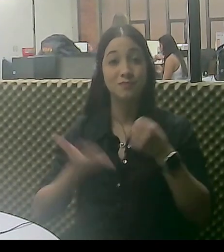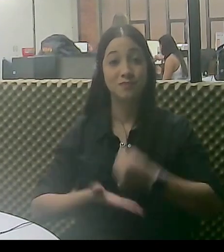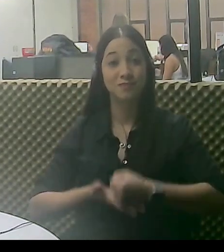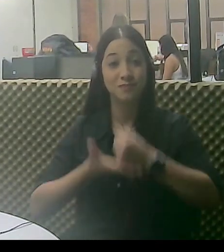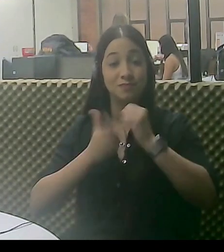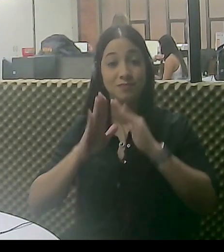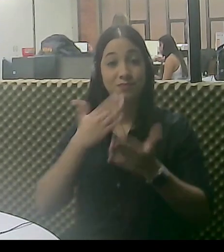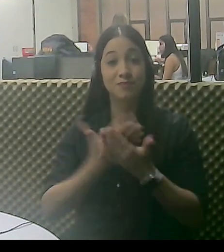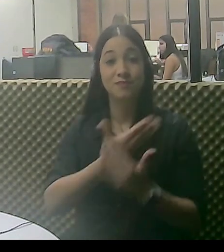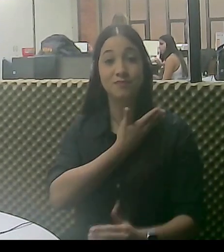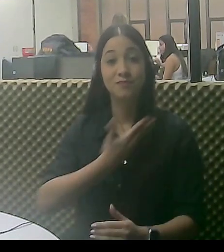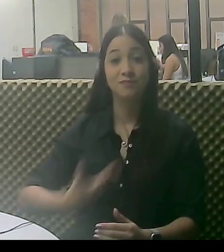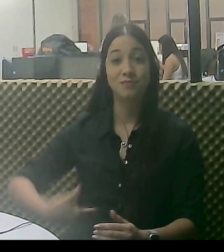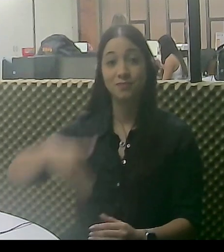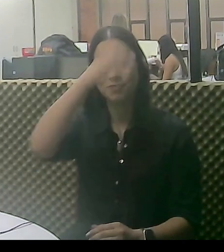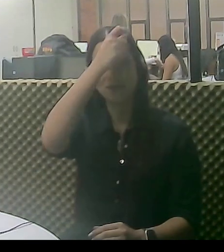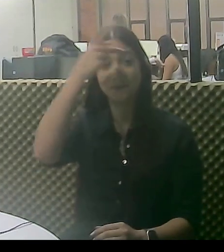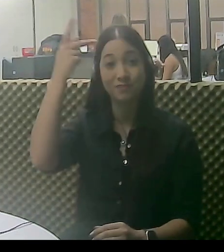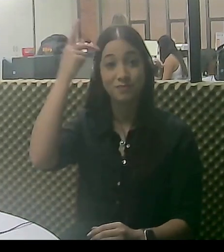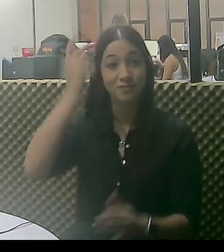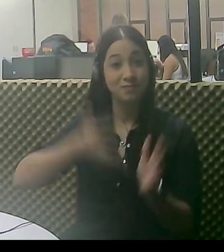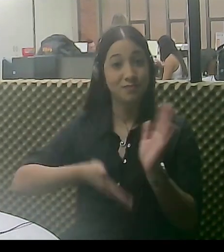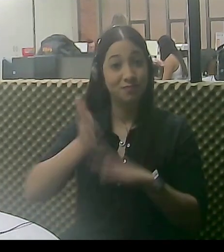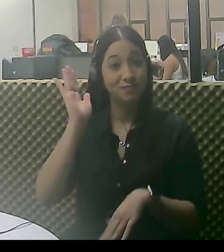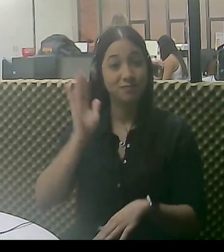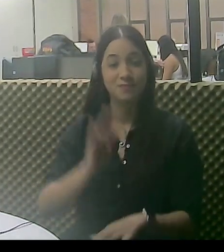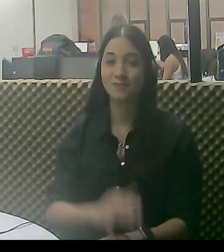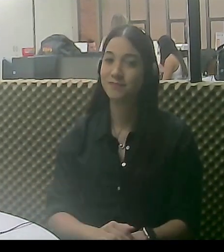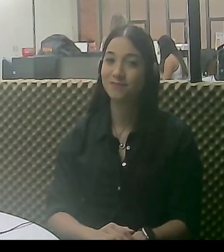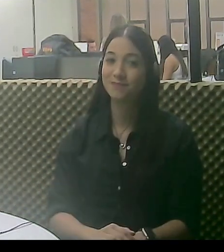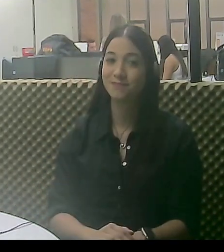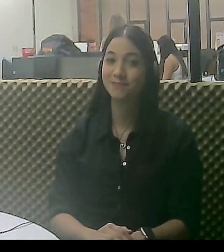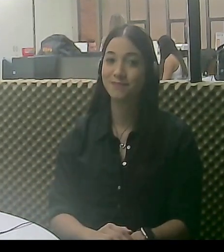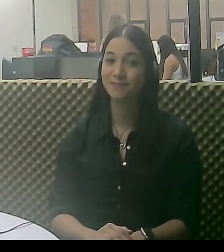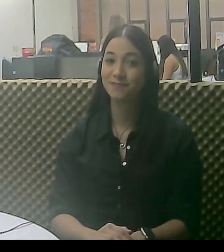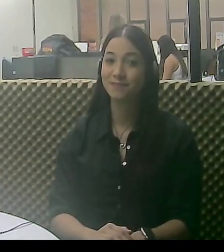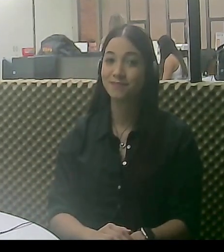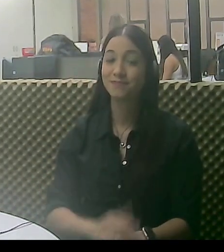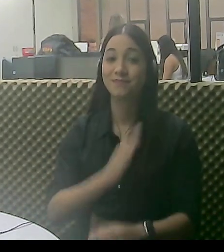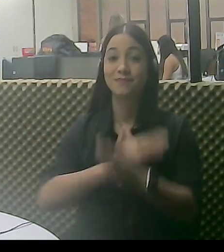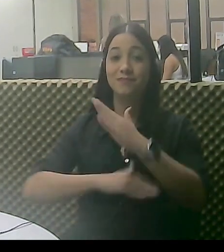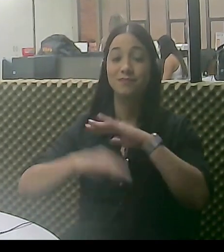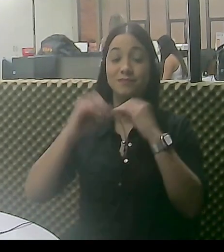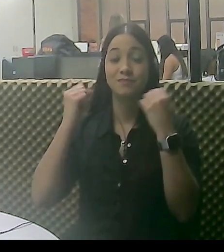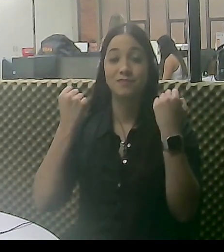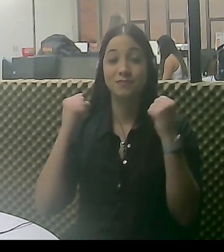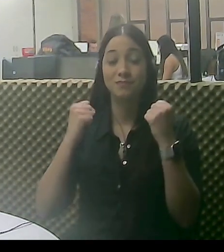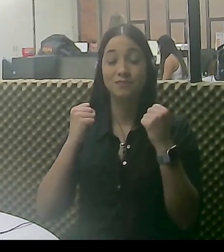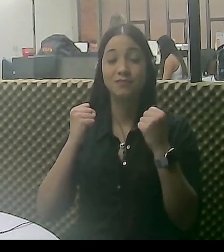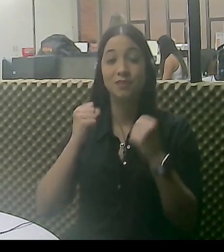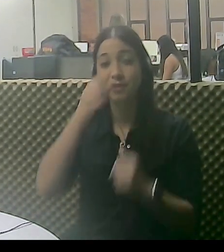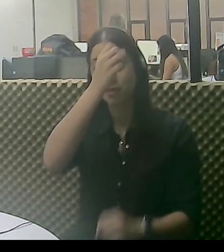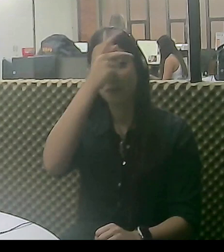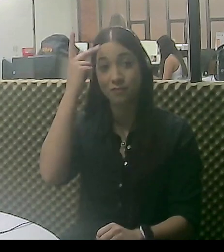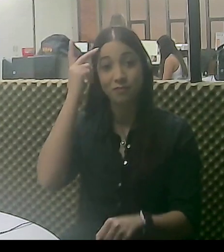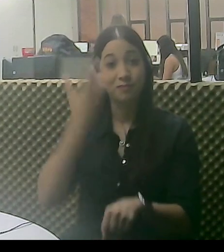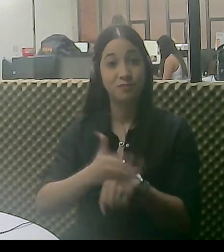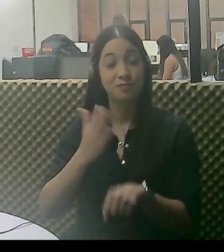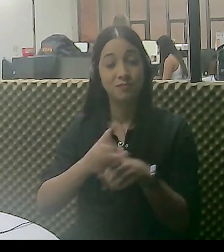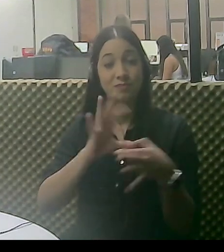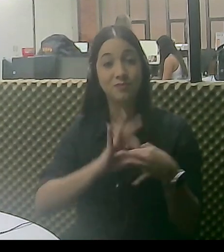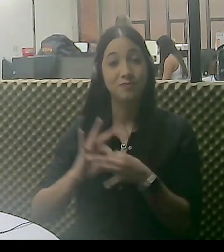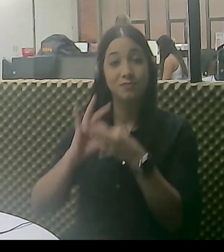da Escola de Governo da Prefeitura. Participe! Para atletas e treinador da Prefeitura e parceiros